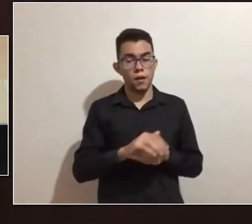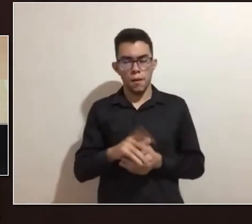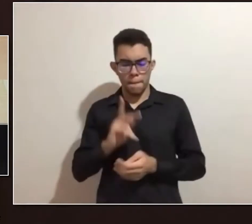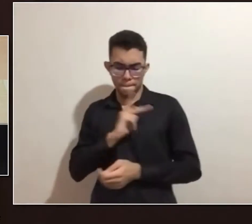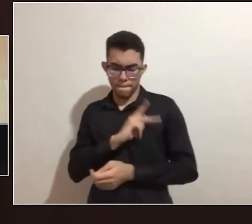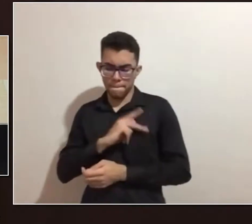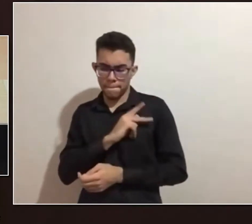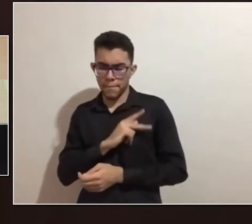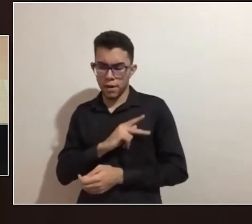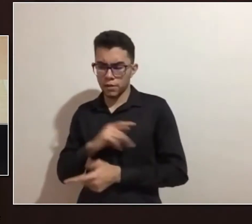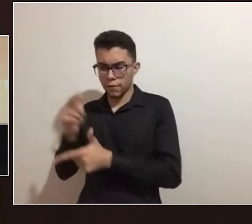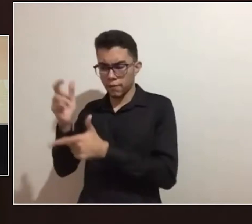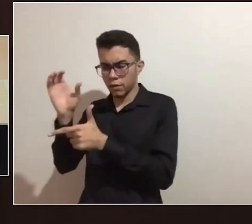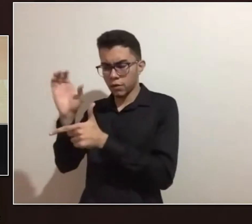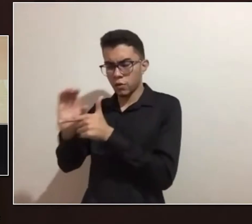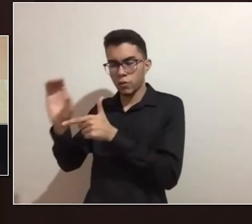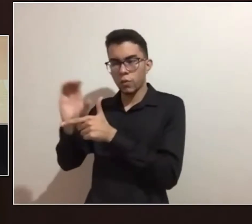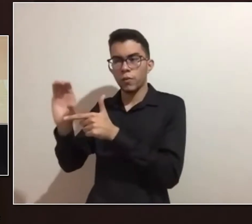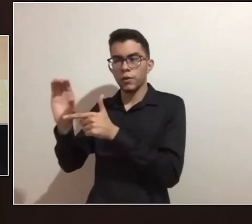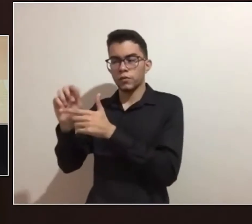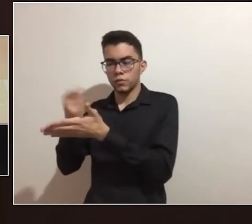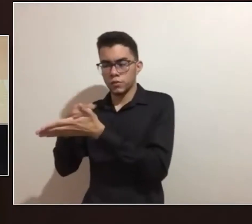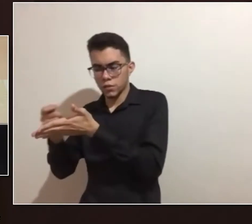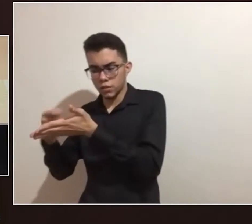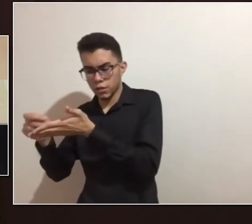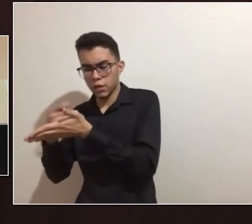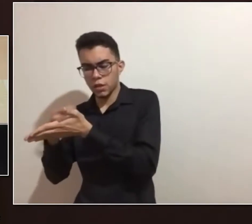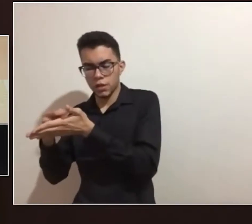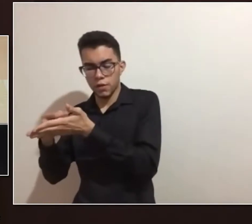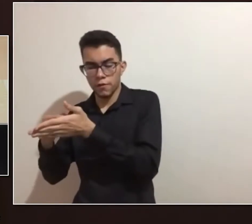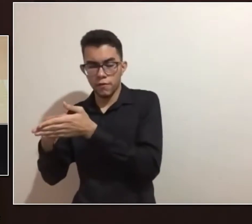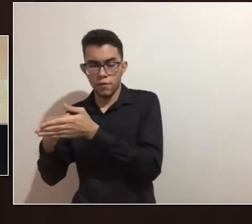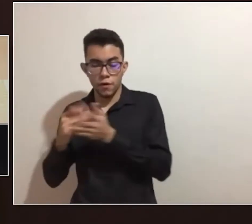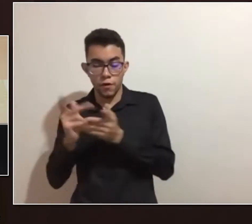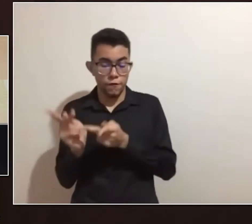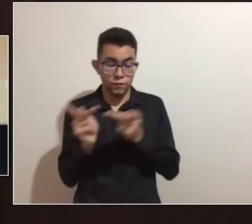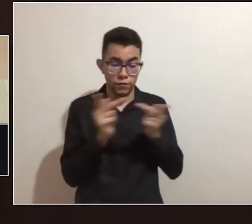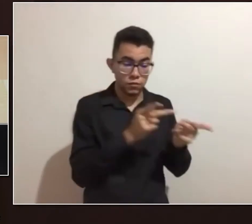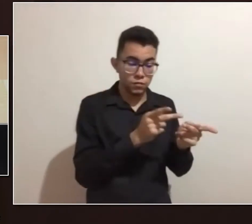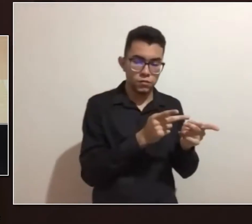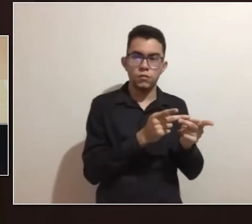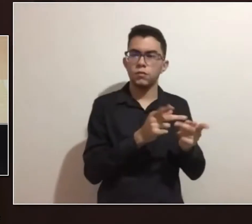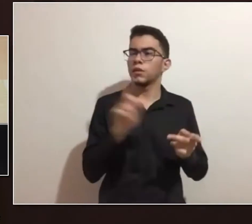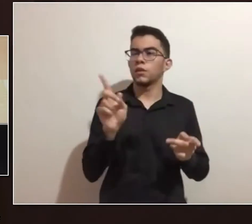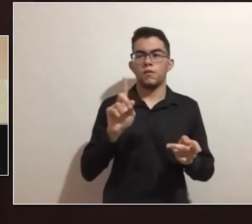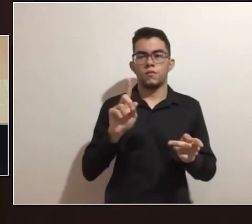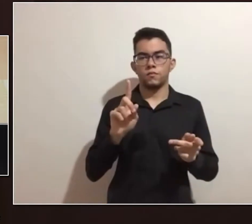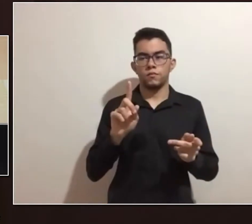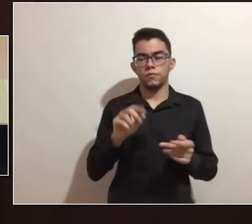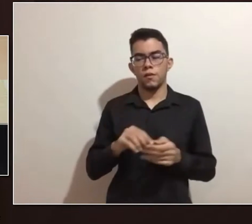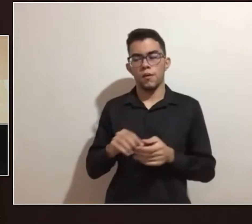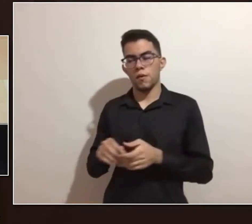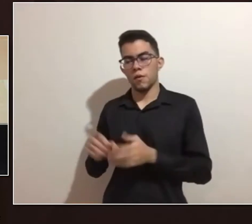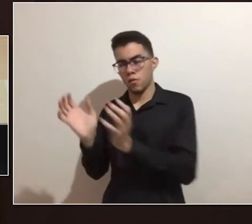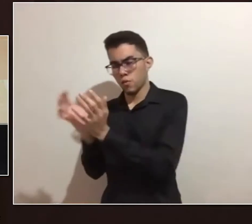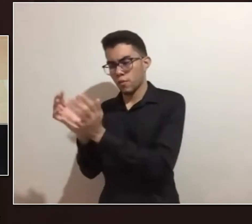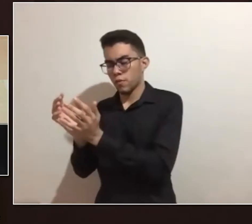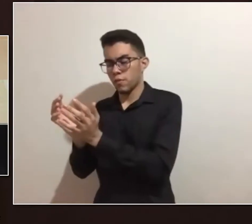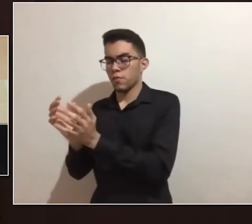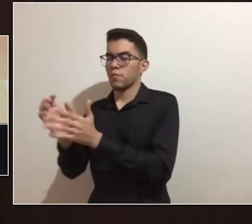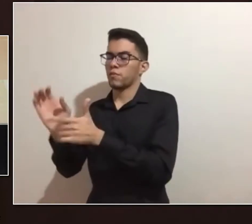aos romanos. Ele não tinha visitado Roma, tá? A todos os amados de Deus que estáis em